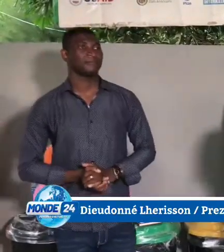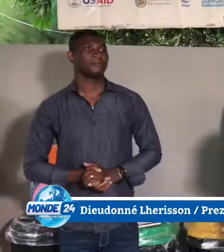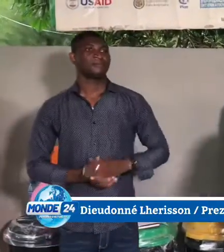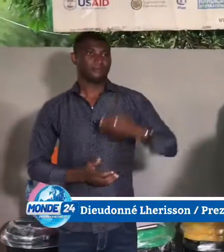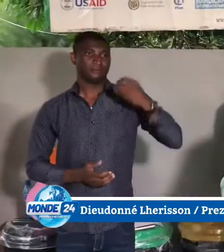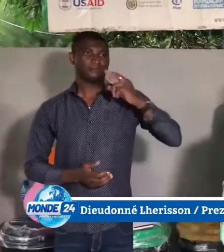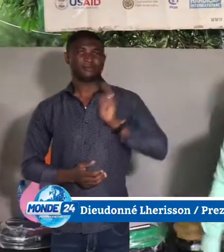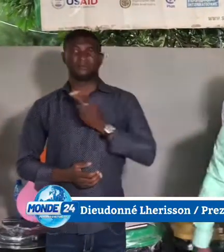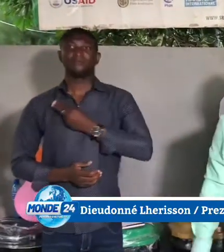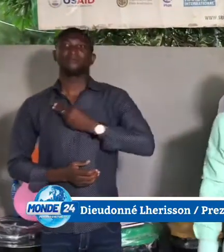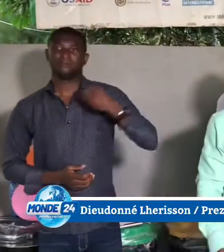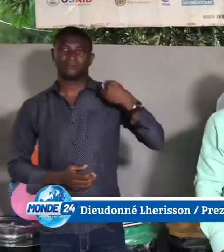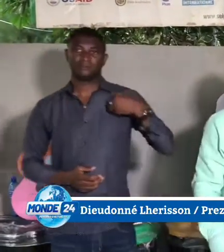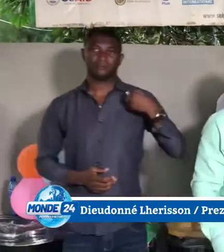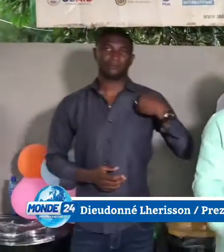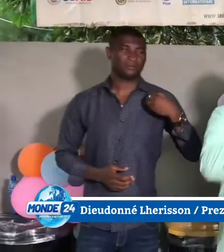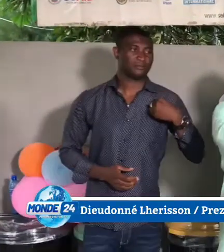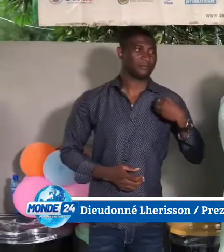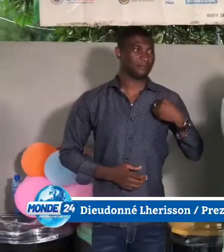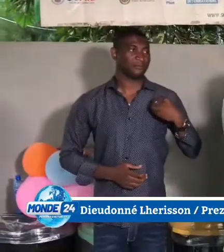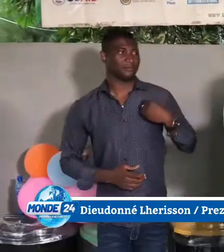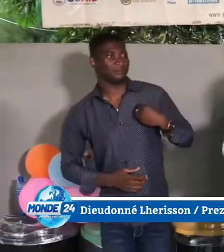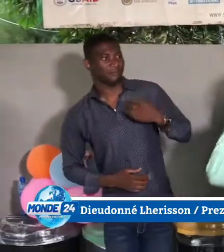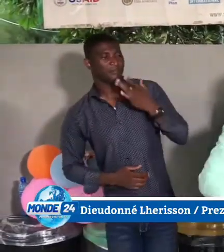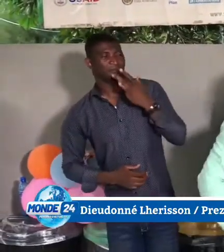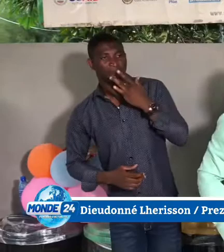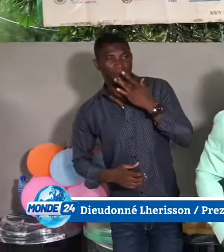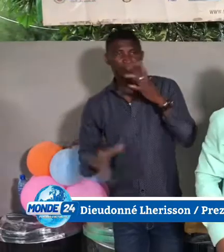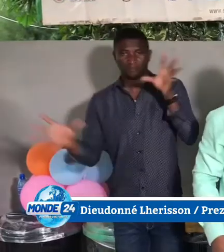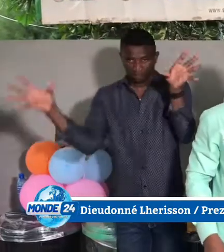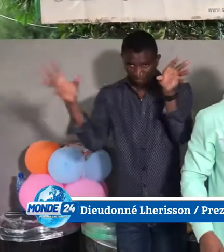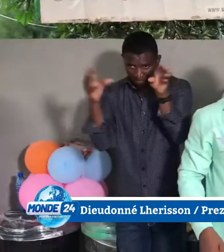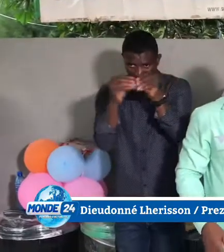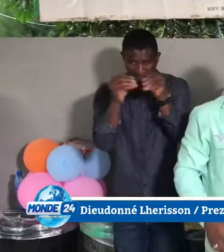avons une chance de rencontrer associé ça.